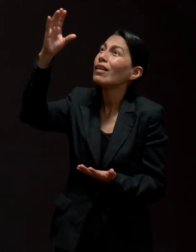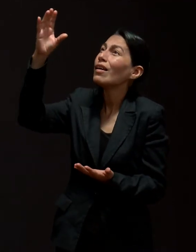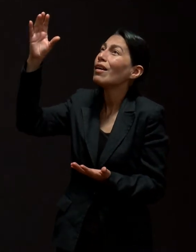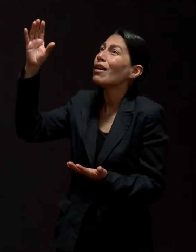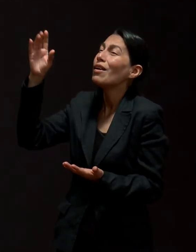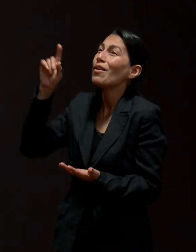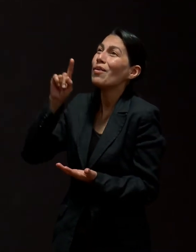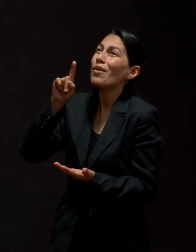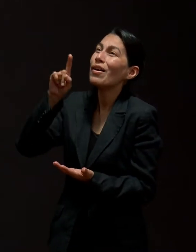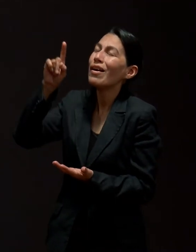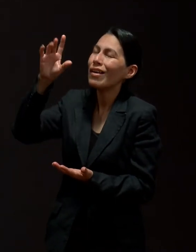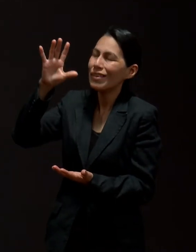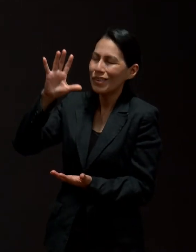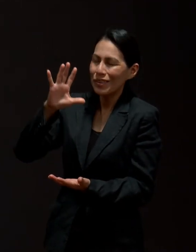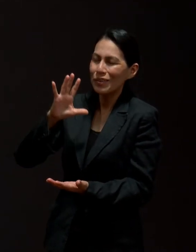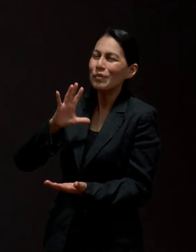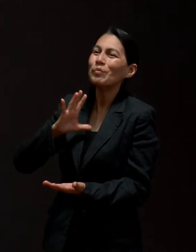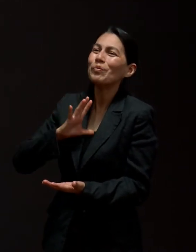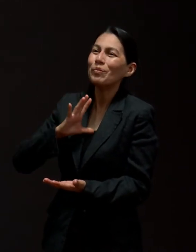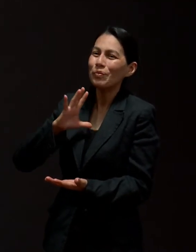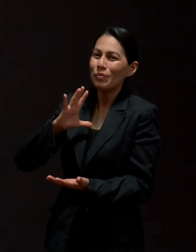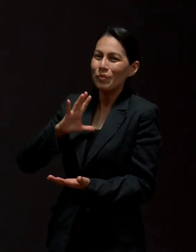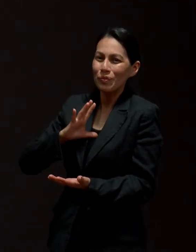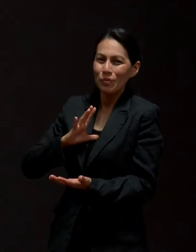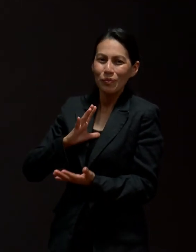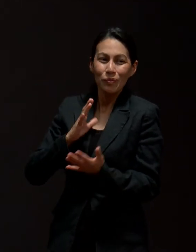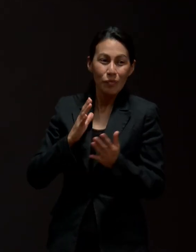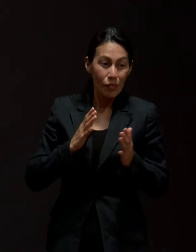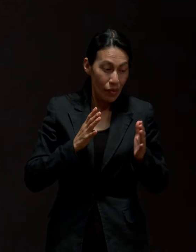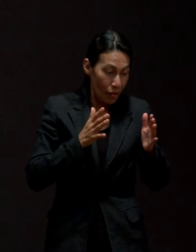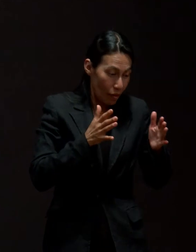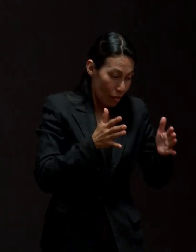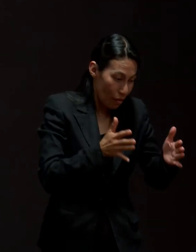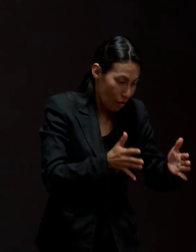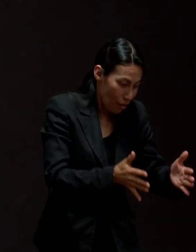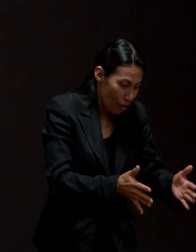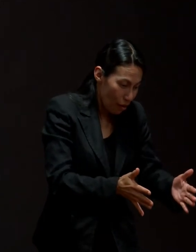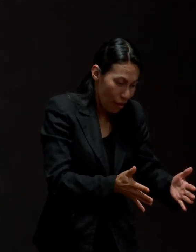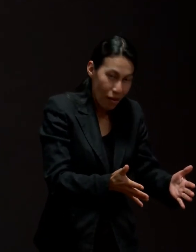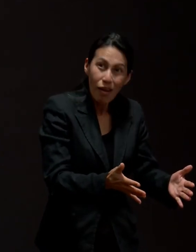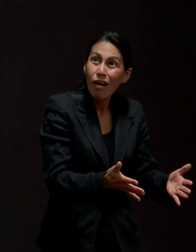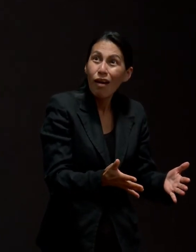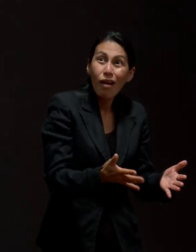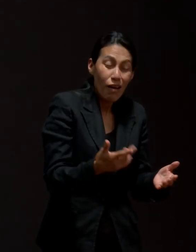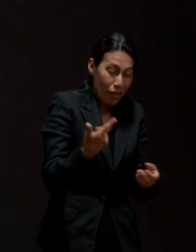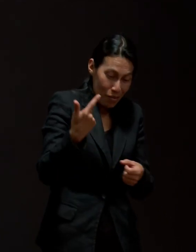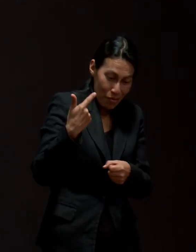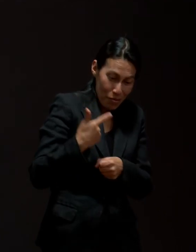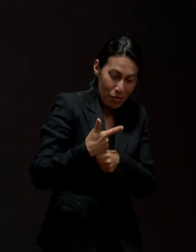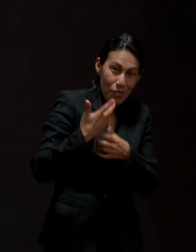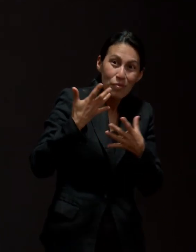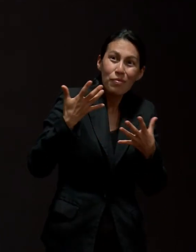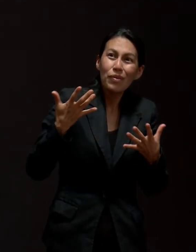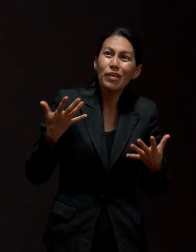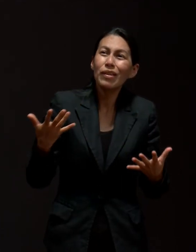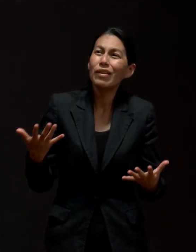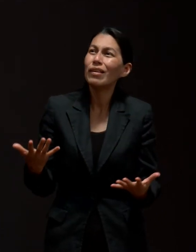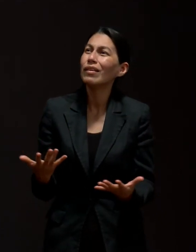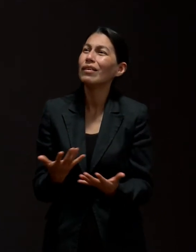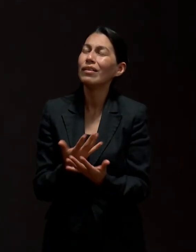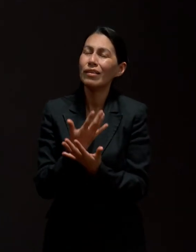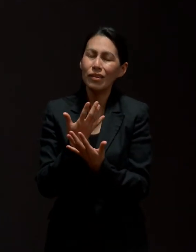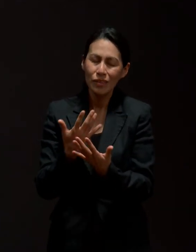allí estás, en el Seol tú andas,